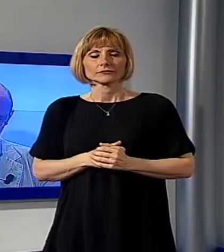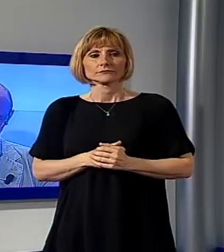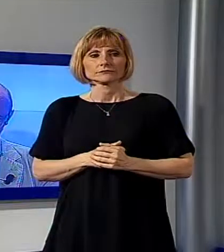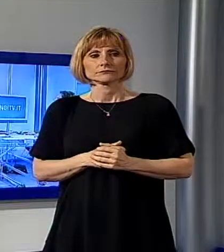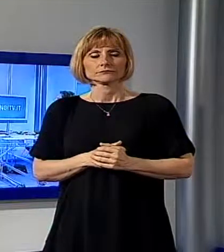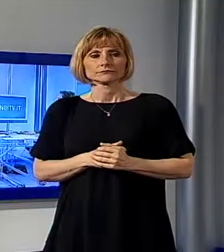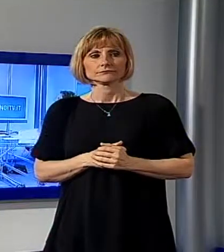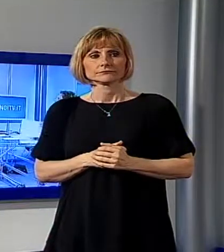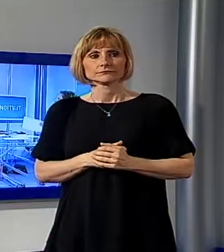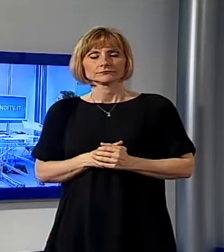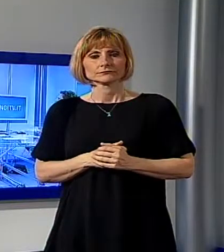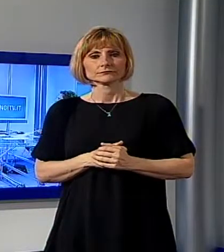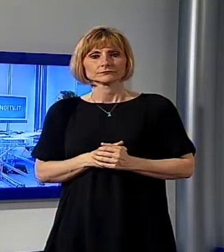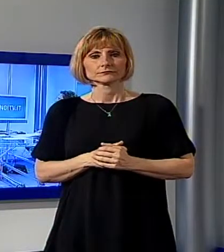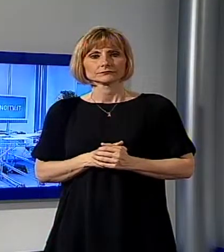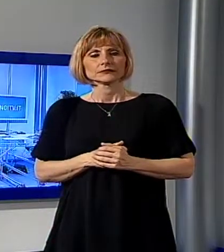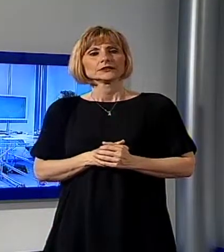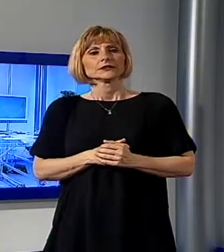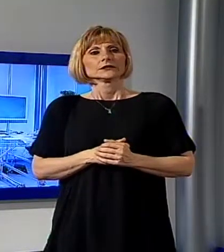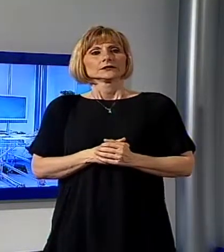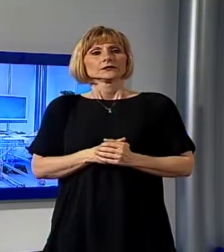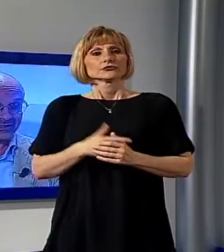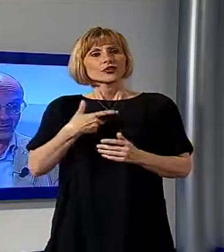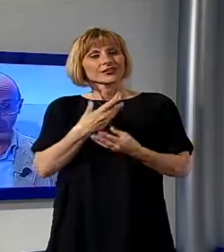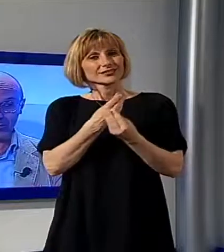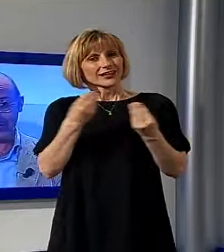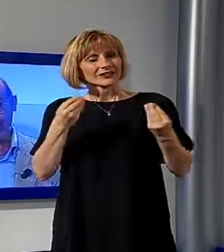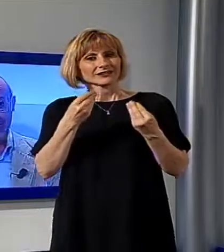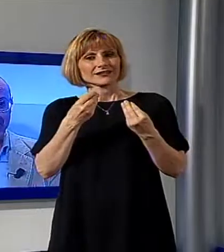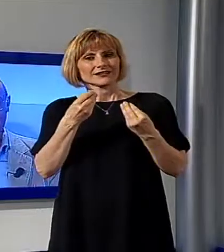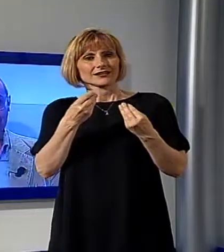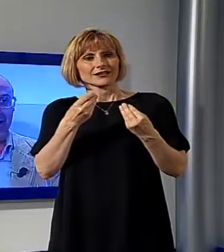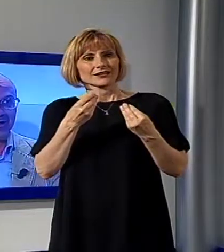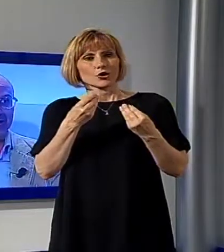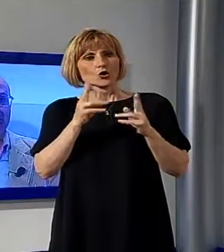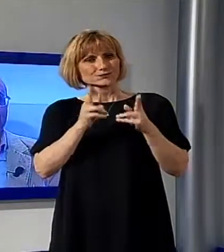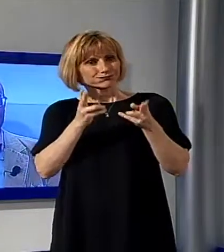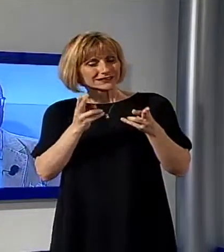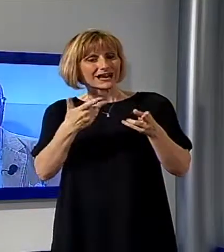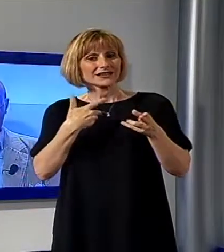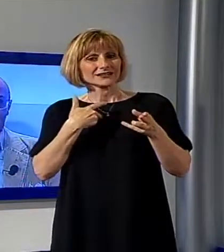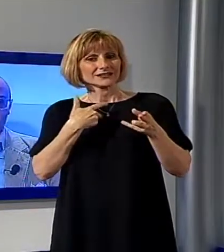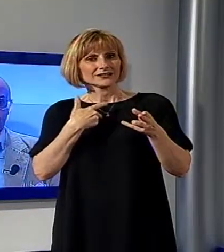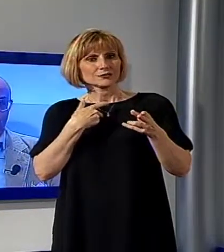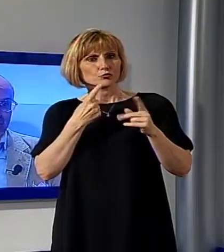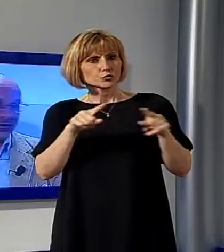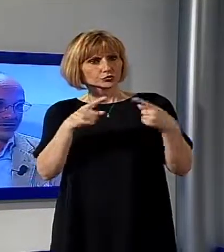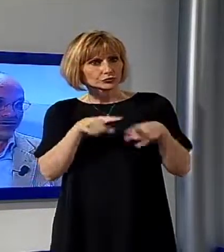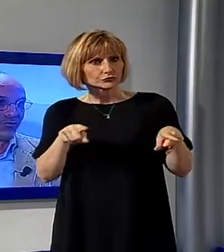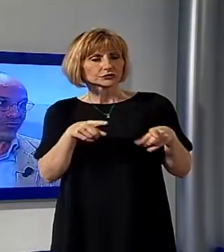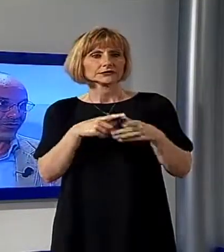fantastica, per cui in decine e decine di ospedali continuativamente da anni i